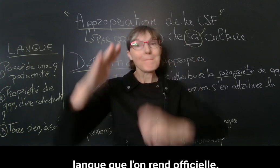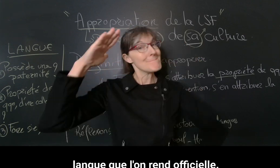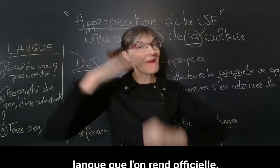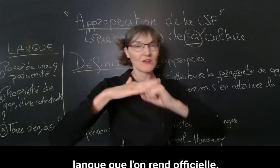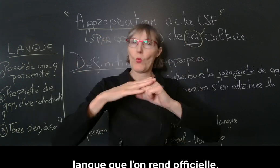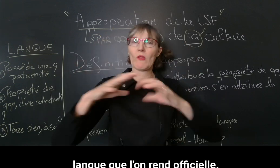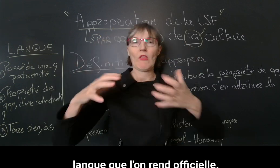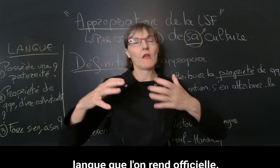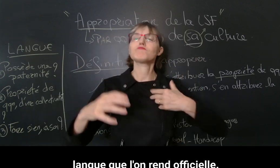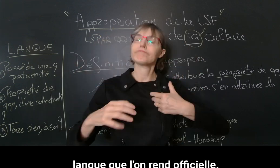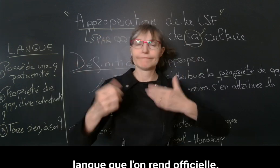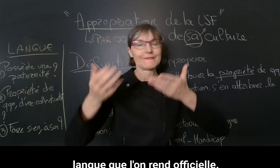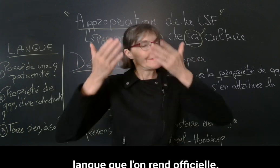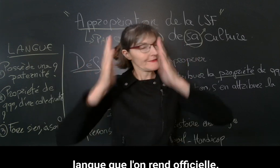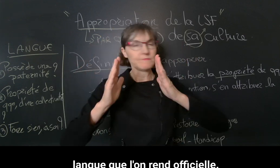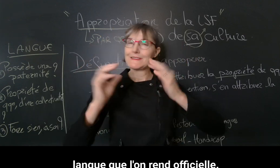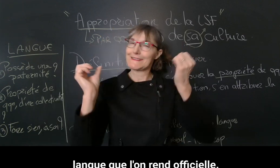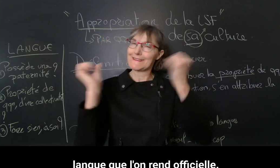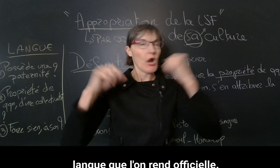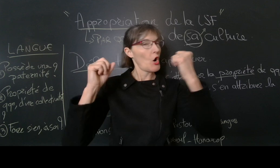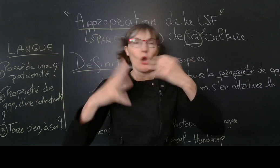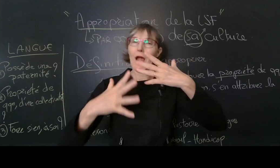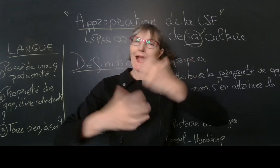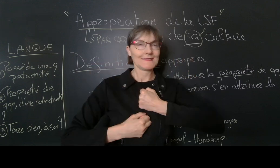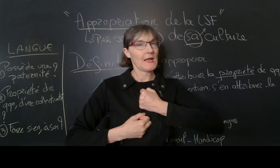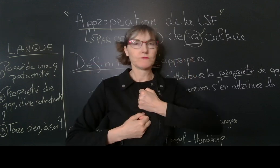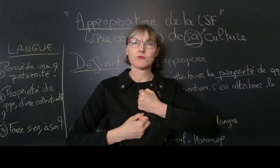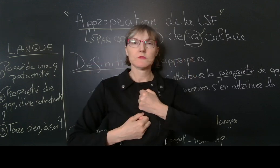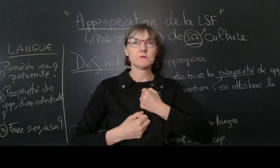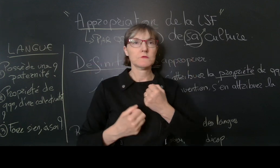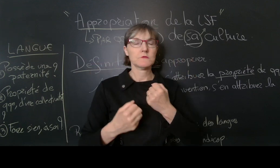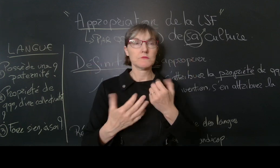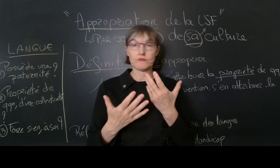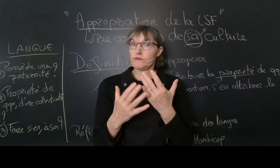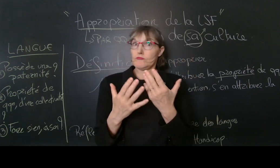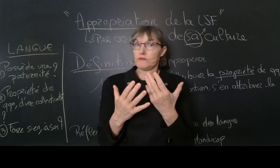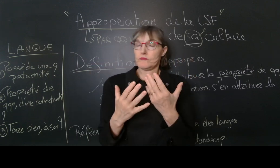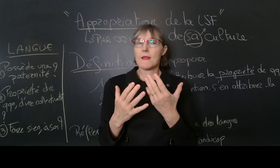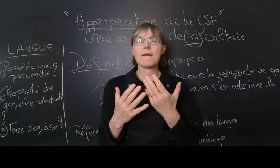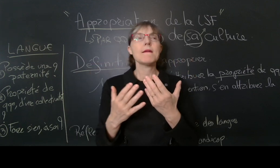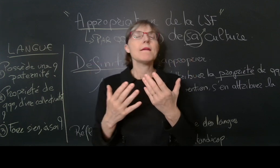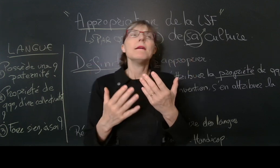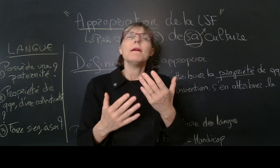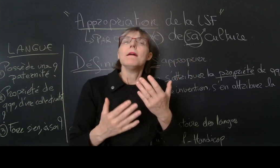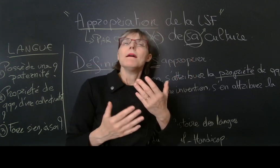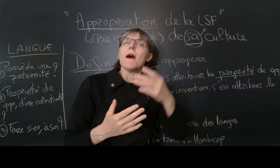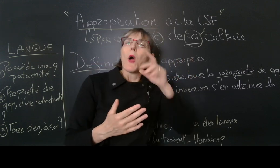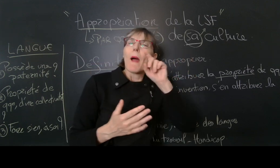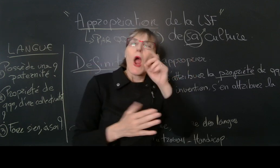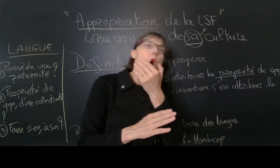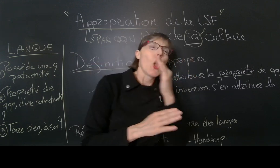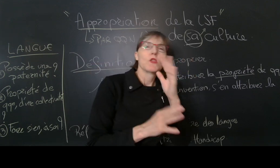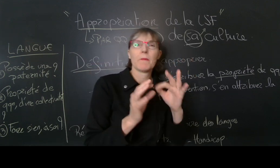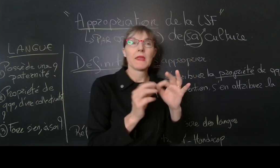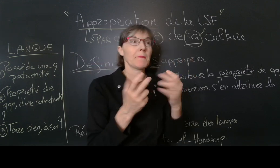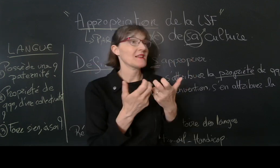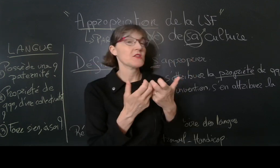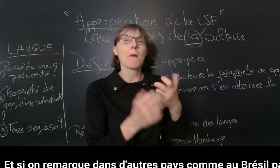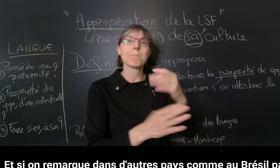langue que l'on rend que l'on rend officiel et